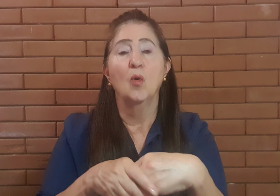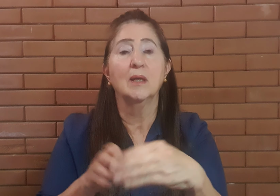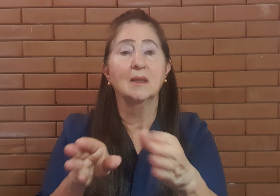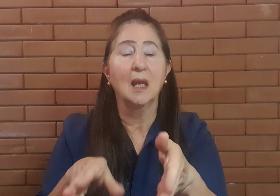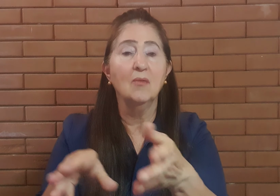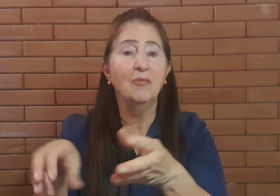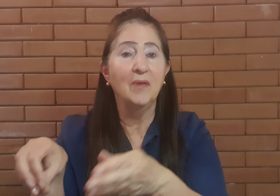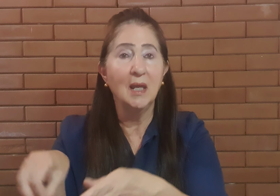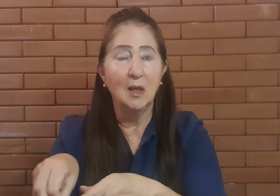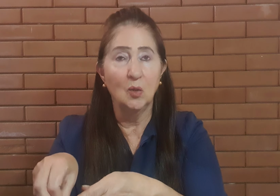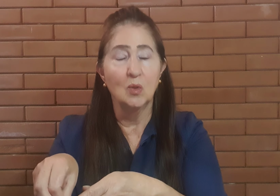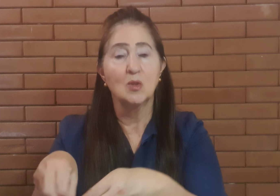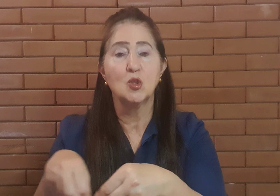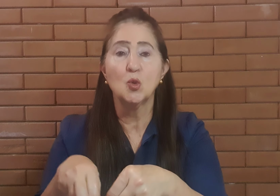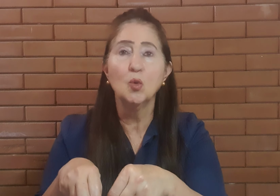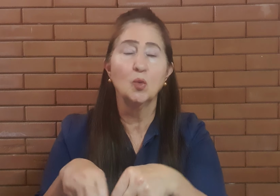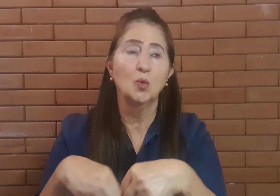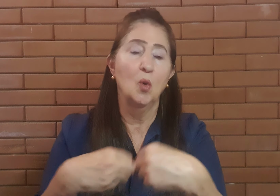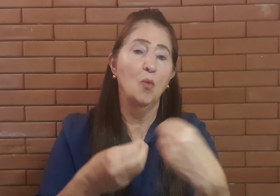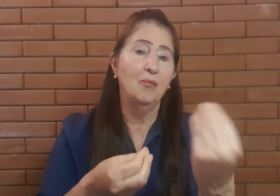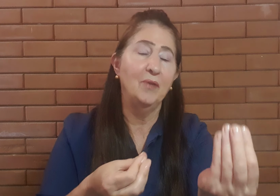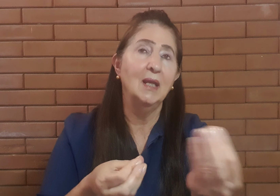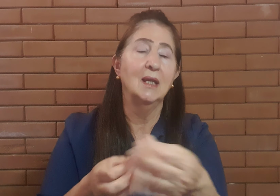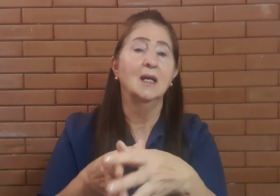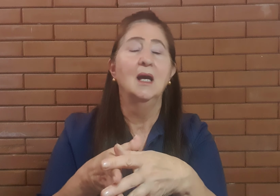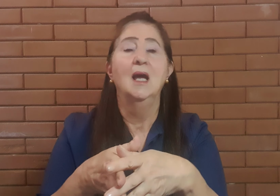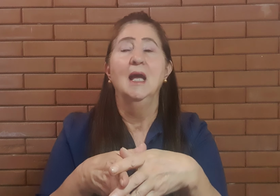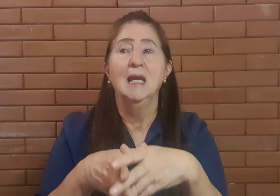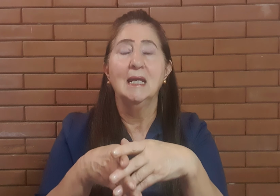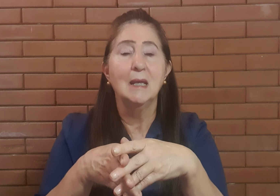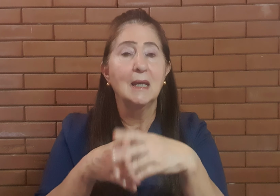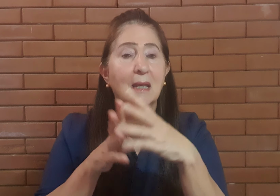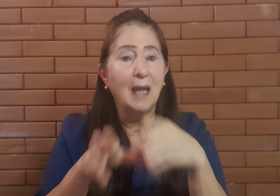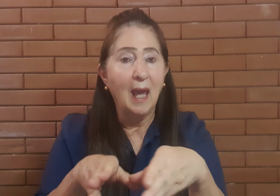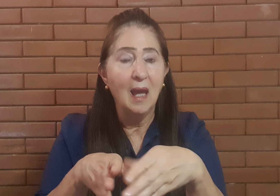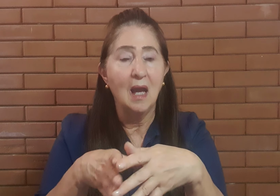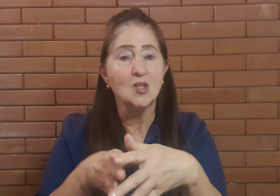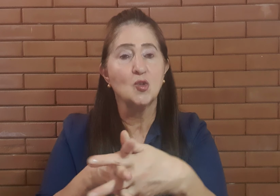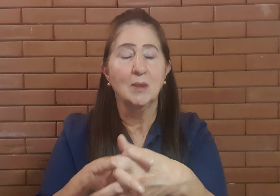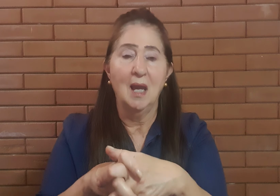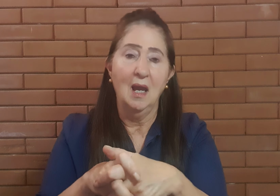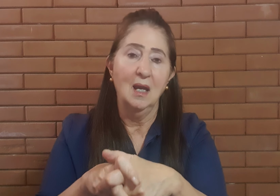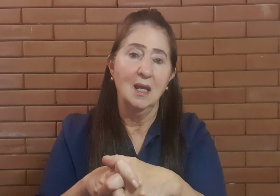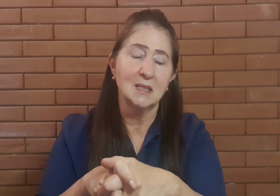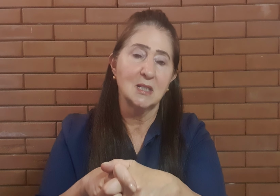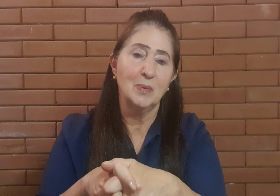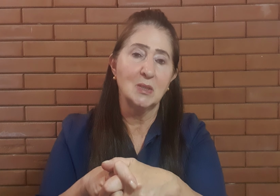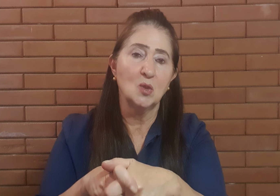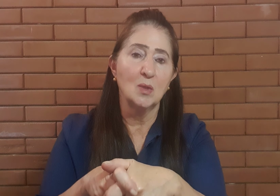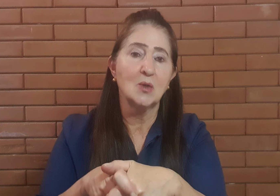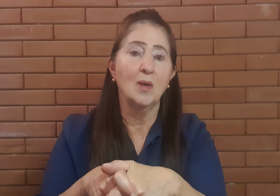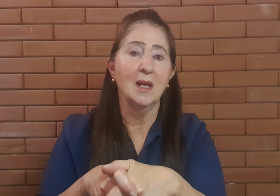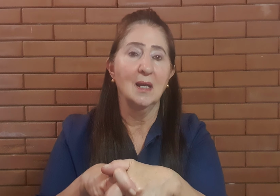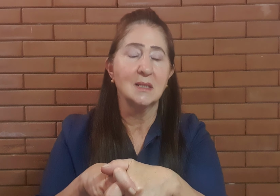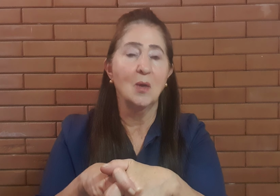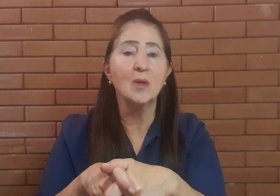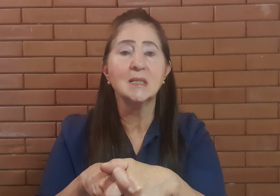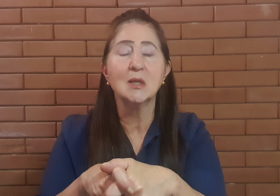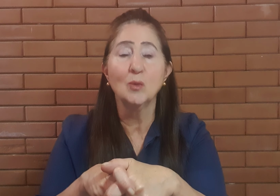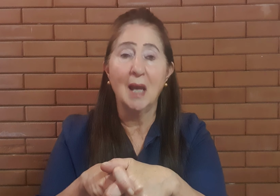que tem filho surdo ou filha, e que quer ajudar essas pessoas com relação ao ensino da